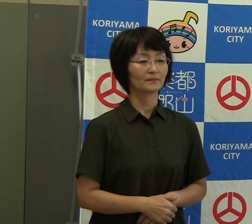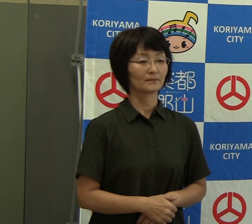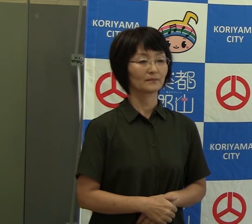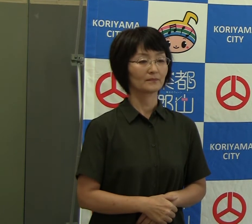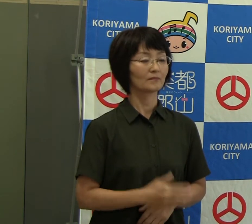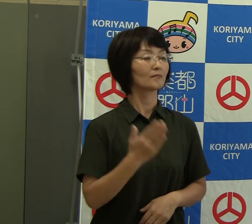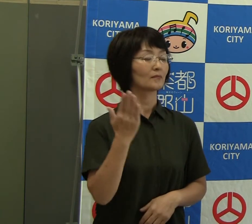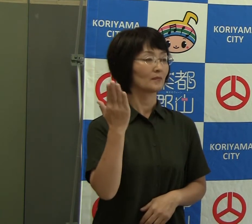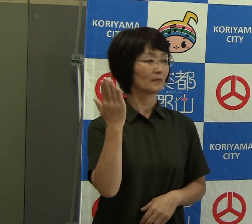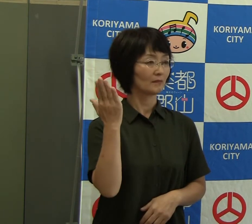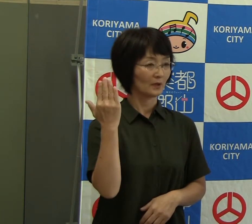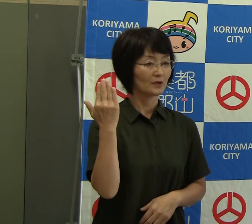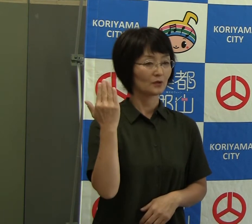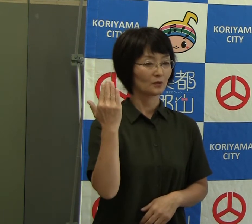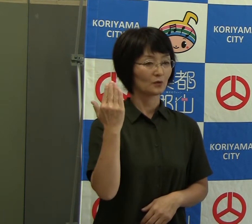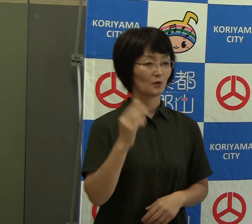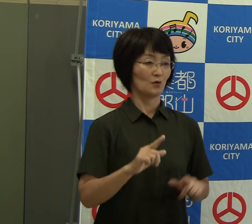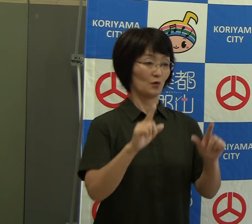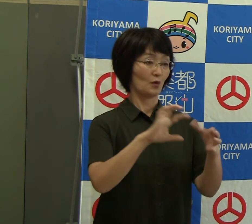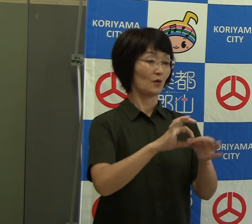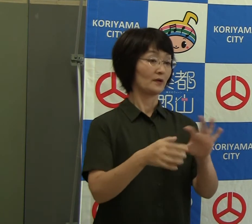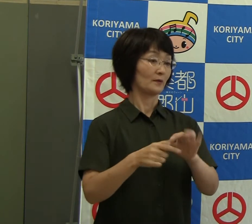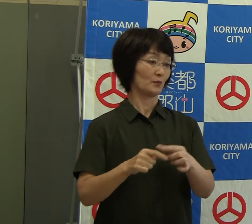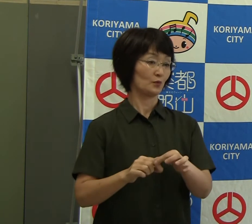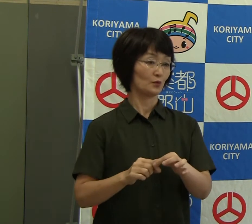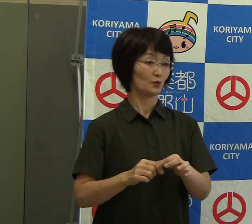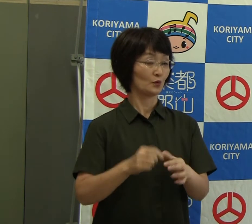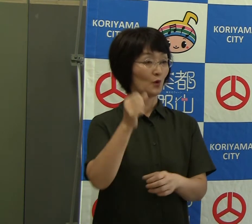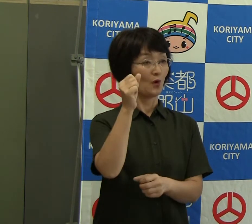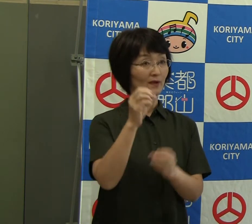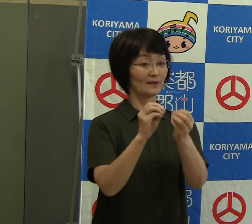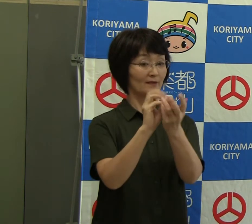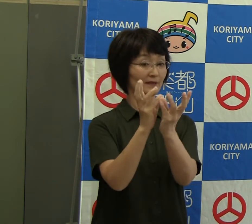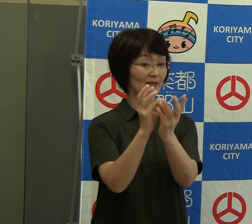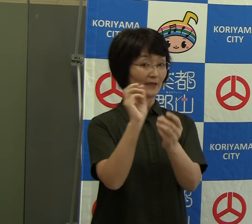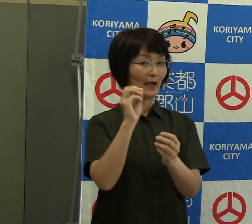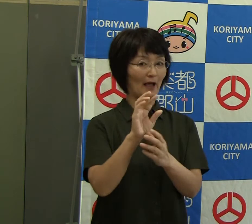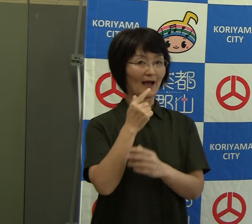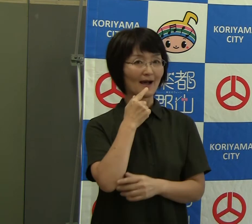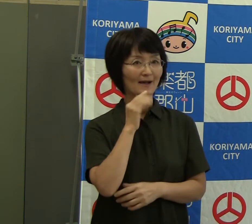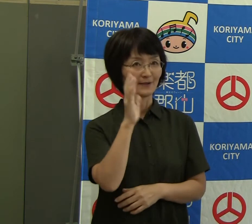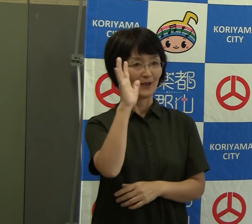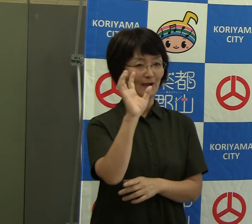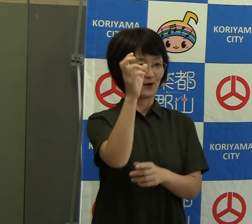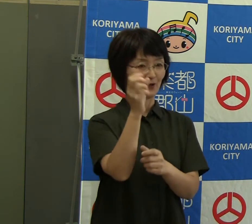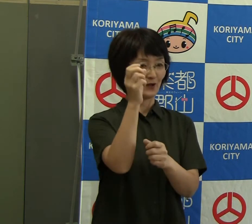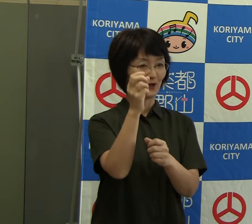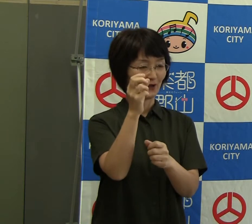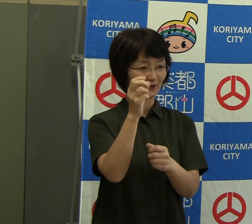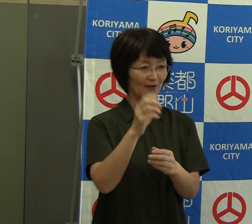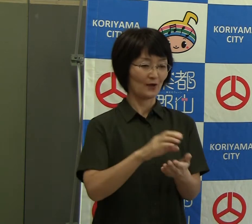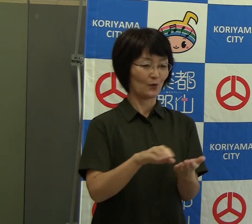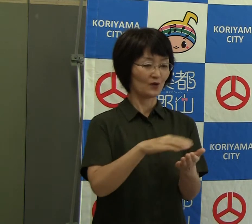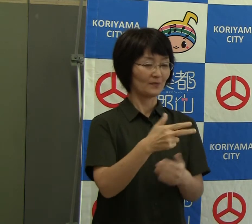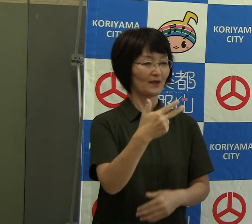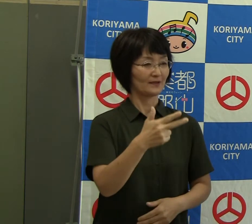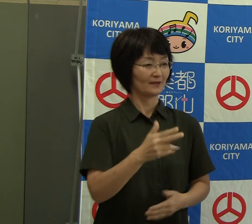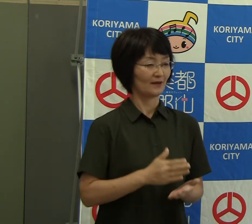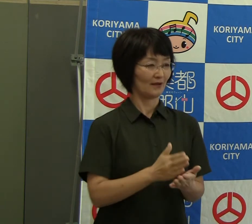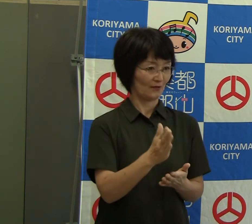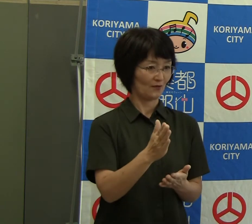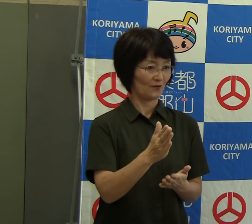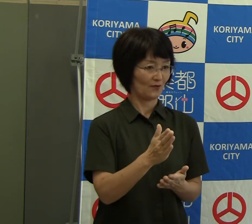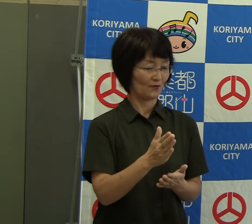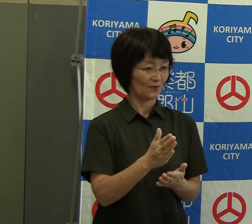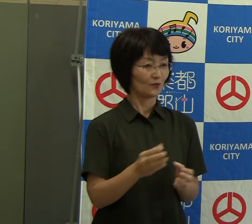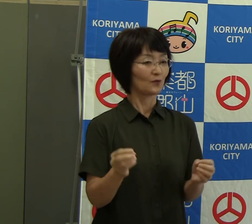先日ですね、東京オリンピックの聖火リレーが、福島県から出発されるということで発表ありましたけれども、それに伴